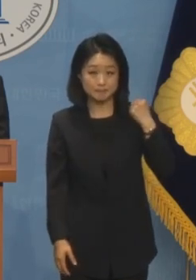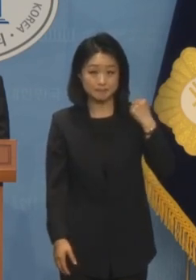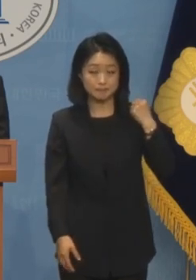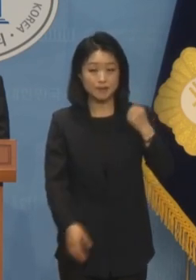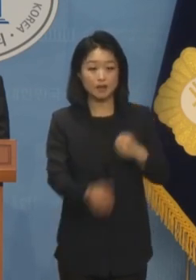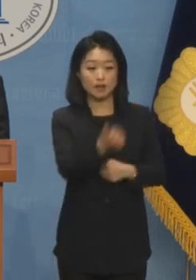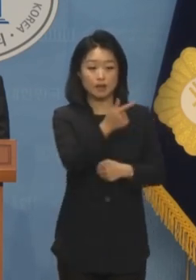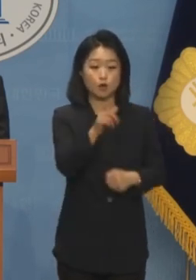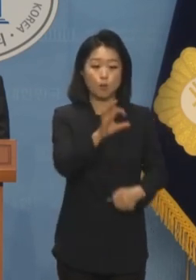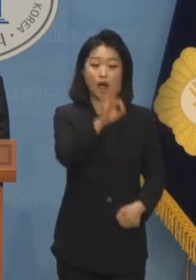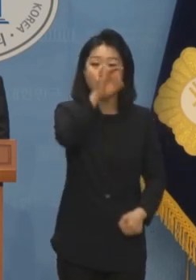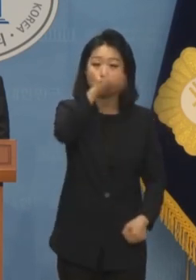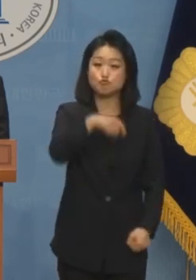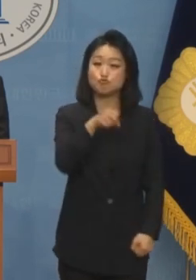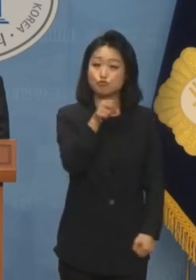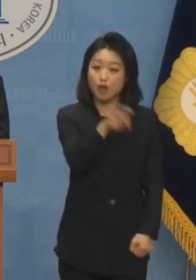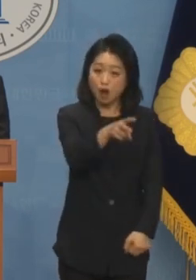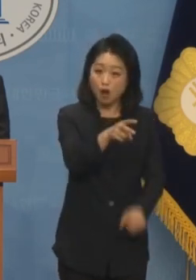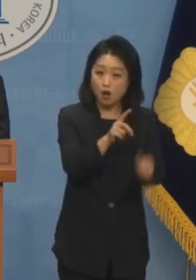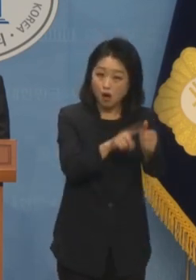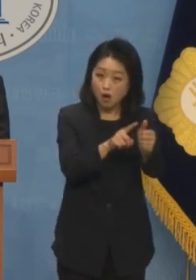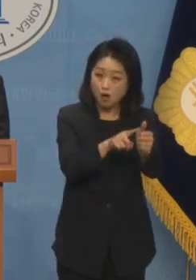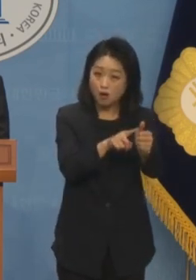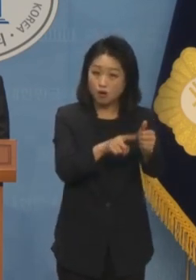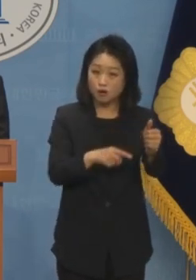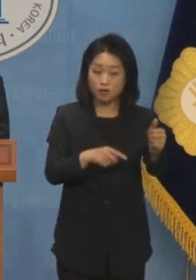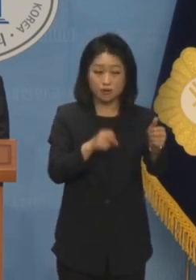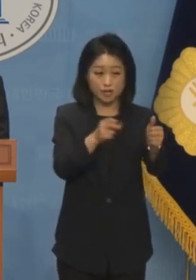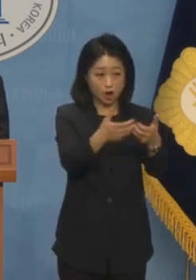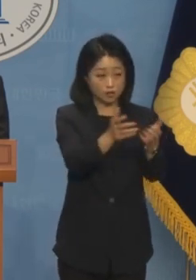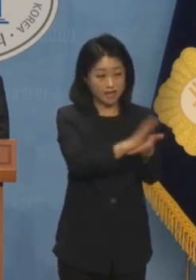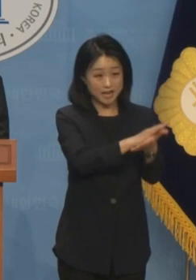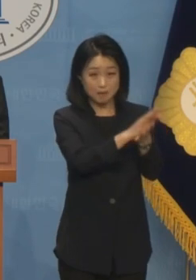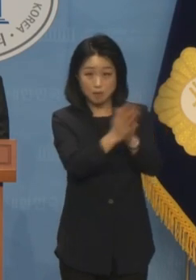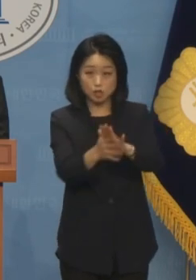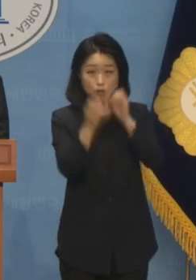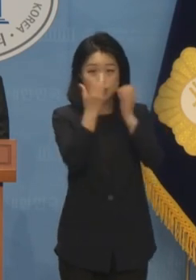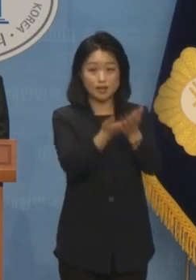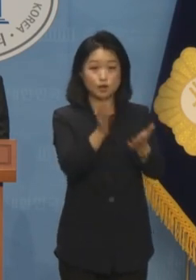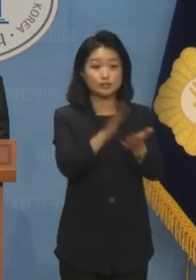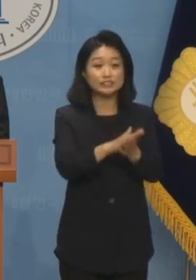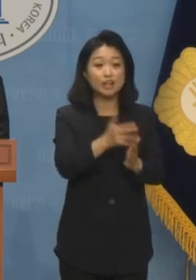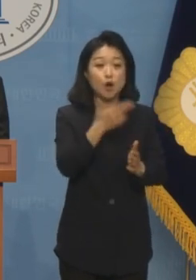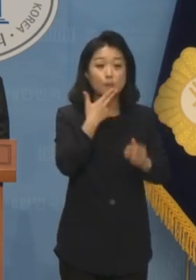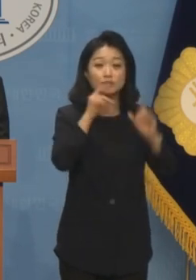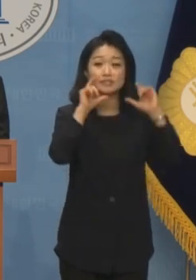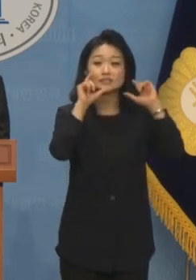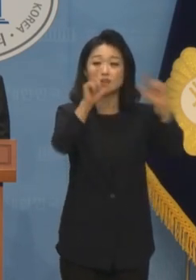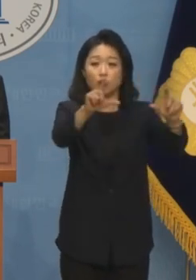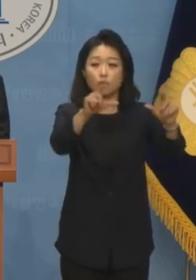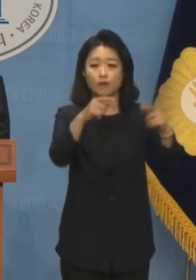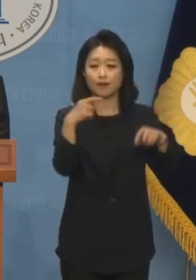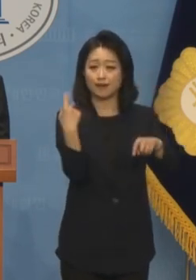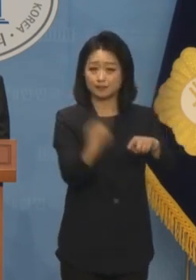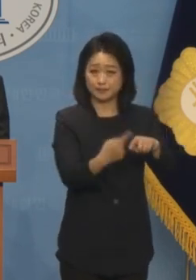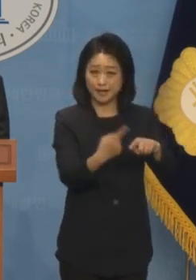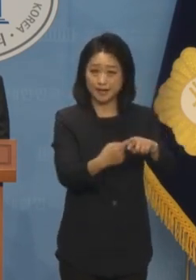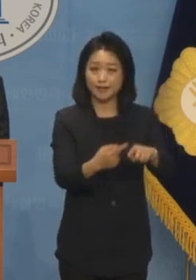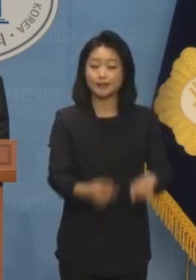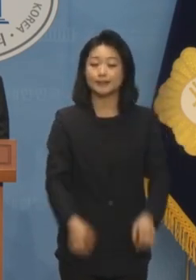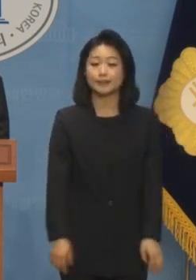국민의힘의 황우여 비대위원장 인선이 여당의 변화와 혁신은 없을 것임을 선언한 것은 아닌지